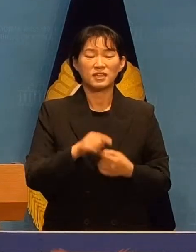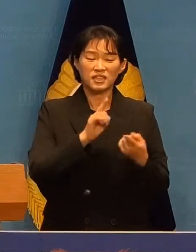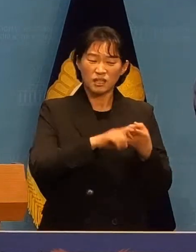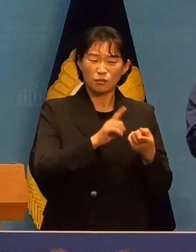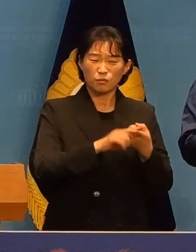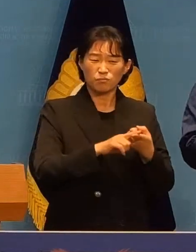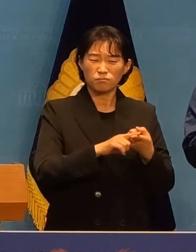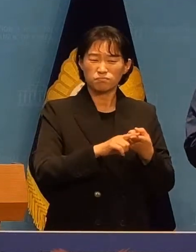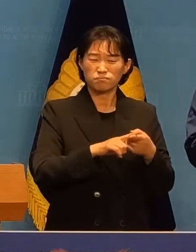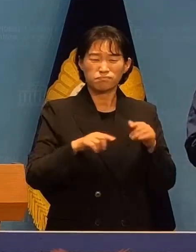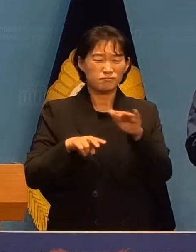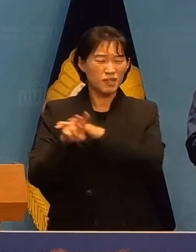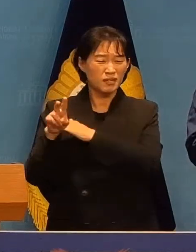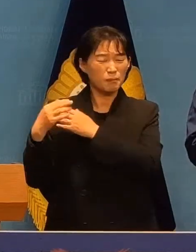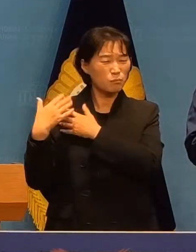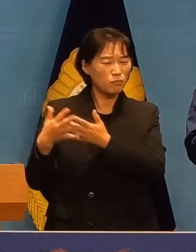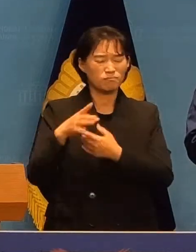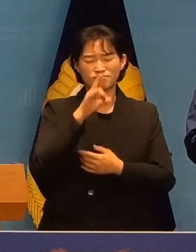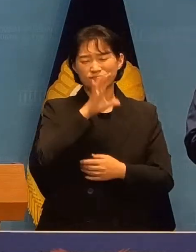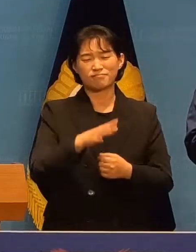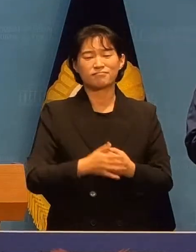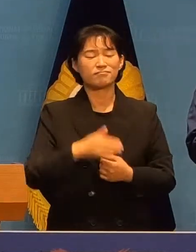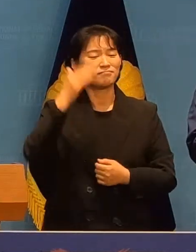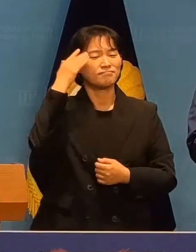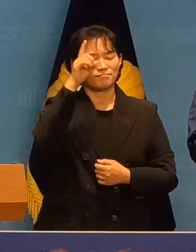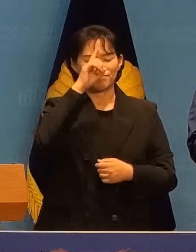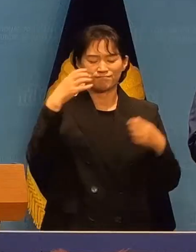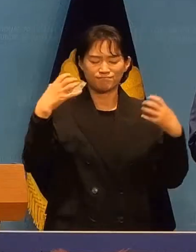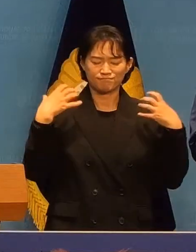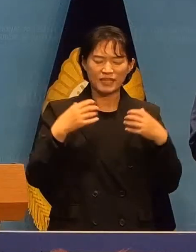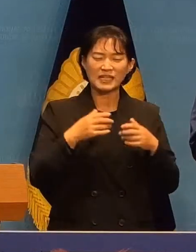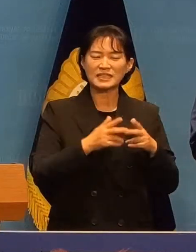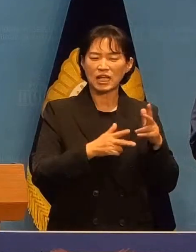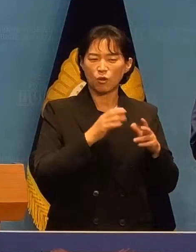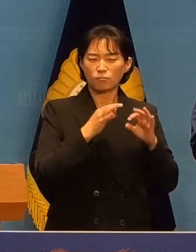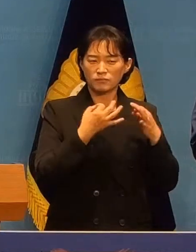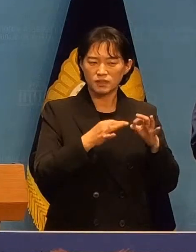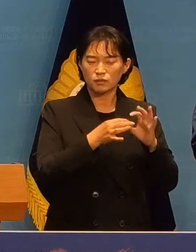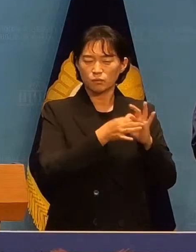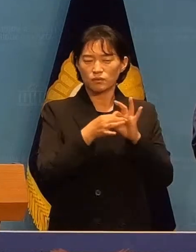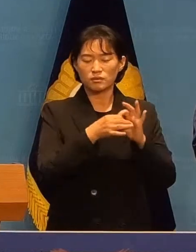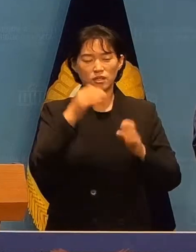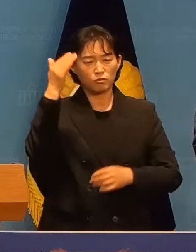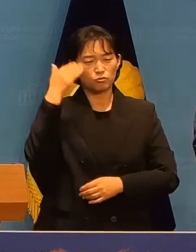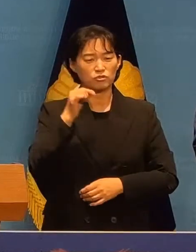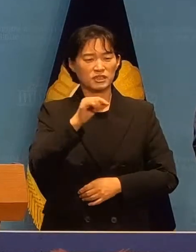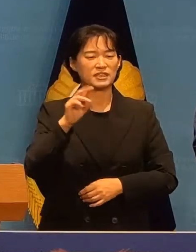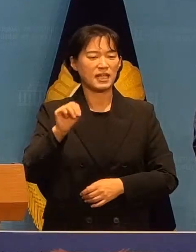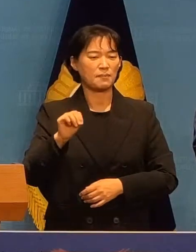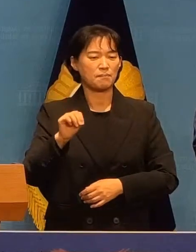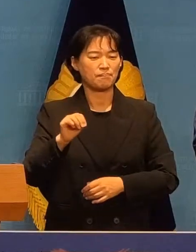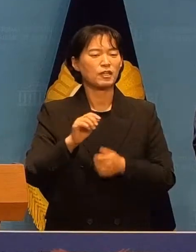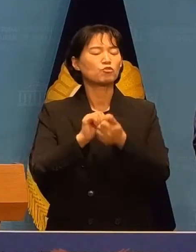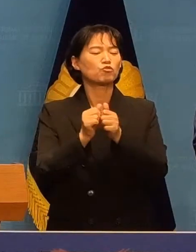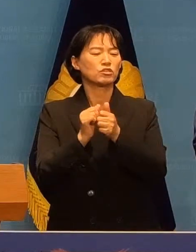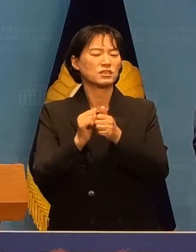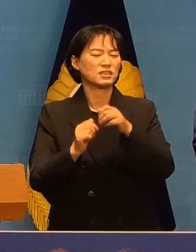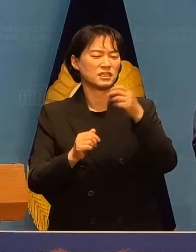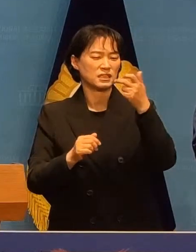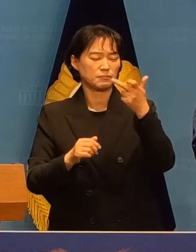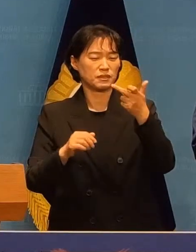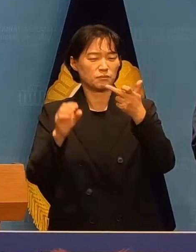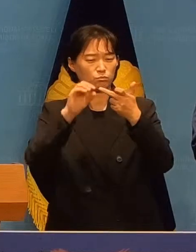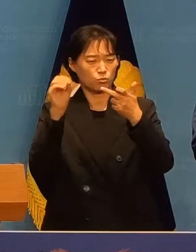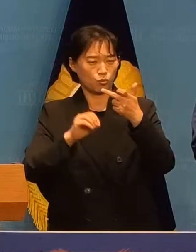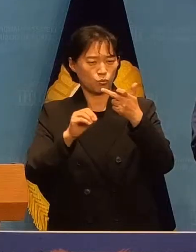없습니다. 우리 정부는 산업은행을 통해서 한국 GM 지분 17%를 가진